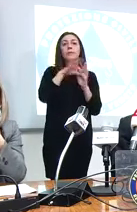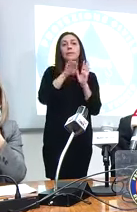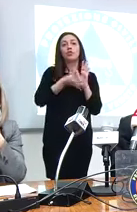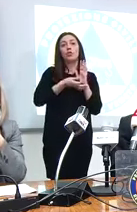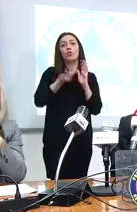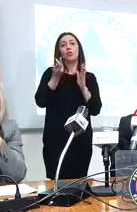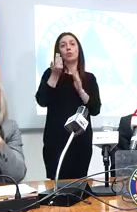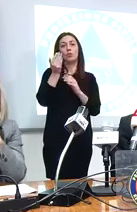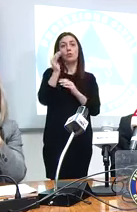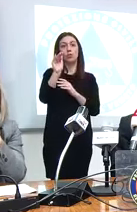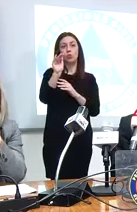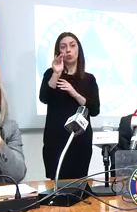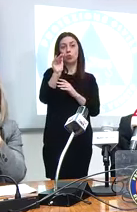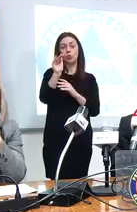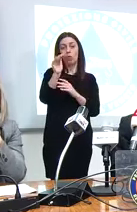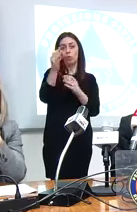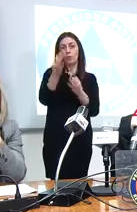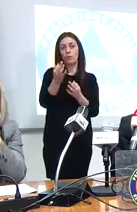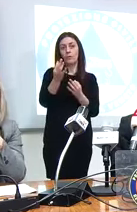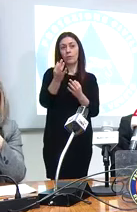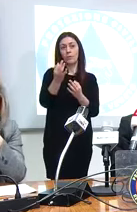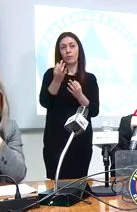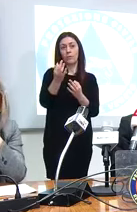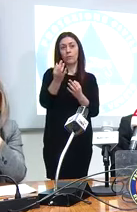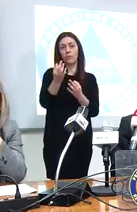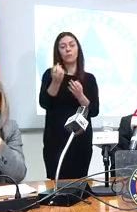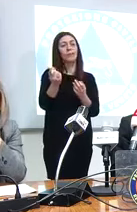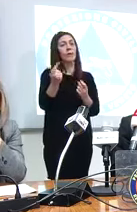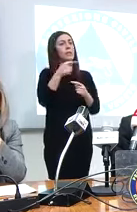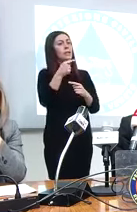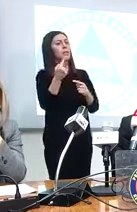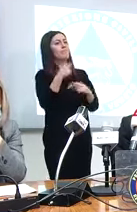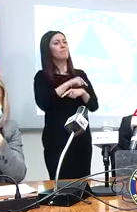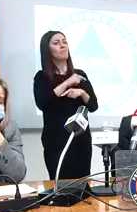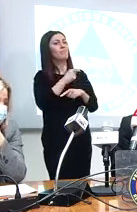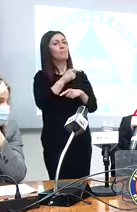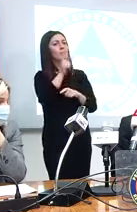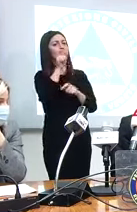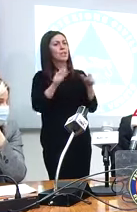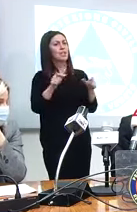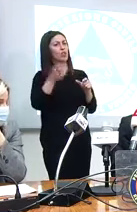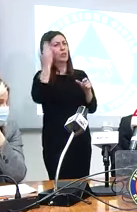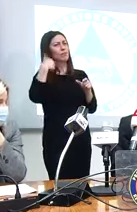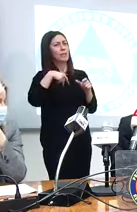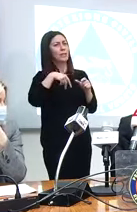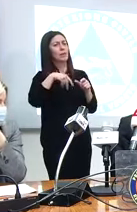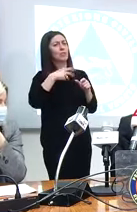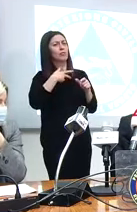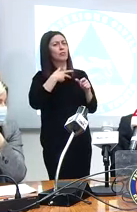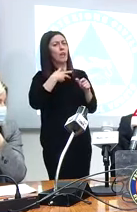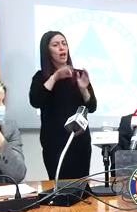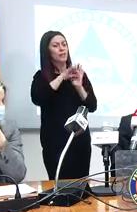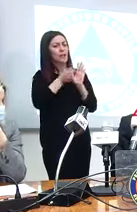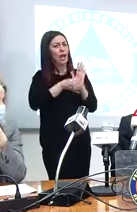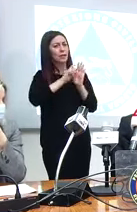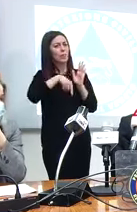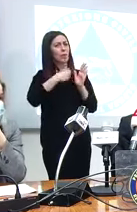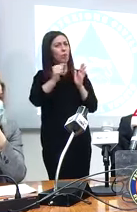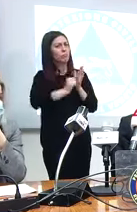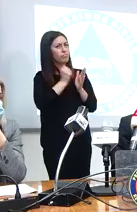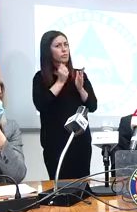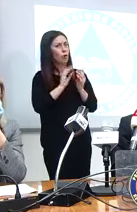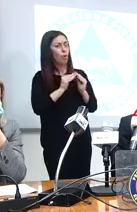venire. Sì, ma se è futura, chi l'aveva ed è passata? No, allora sono tre le categorie. La categoria di